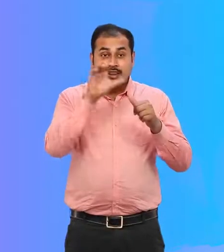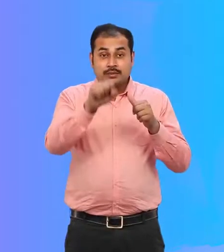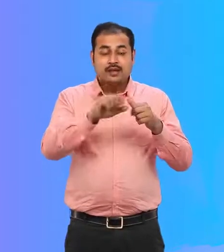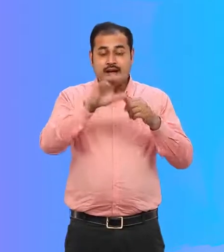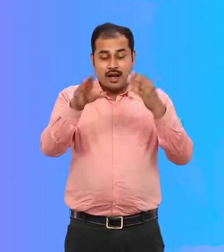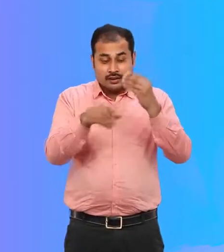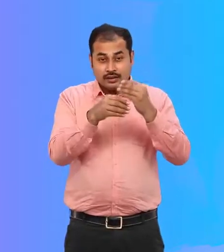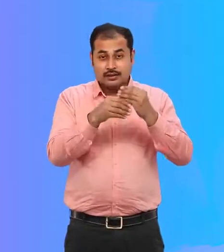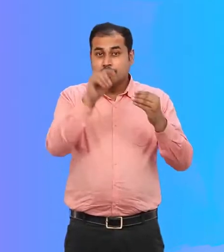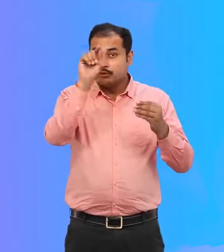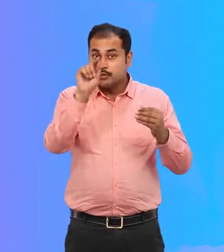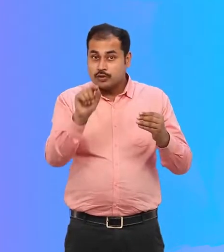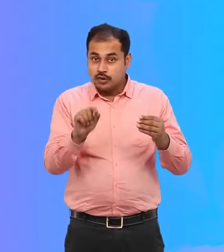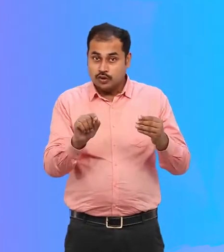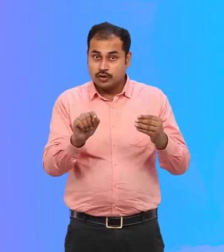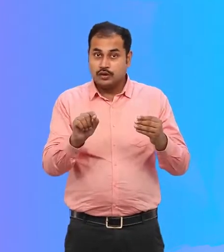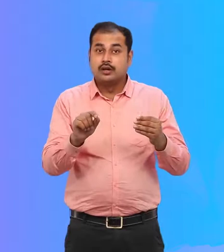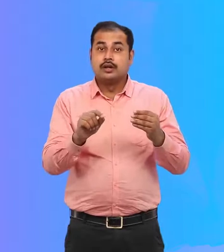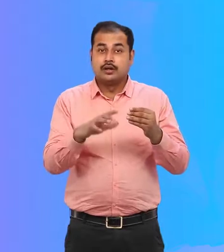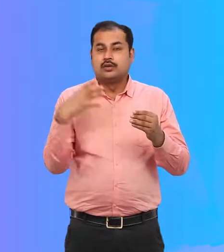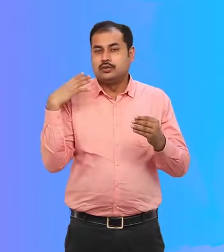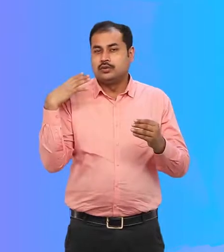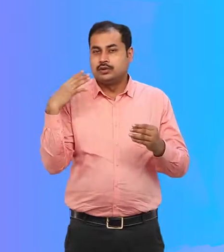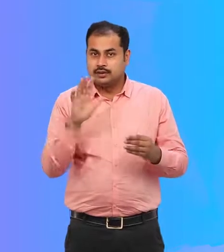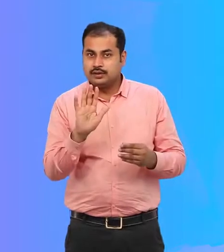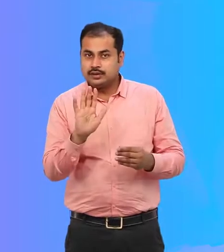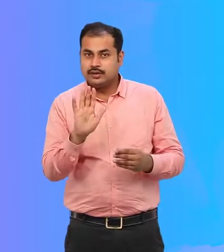लिए बहुत कुछ किया जाना बाकी है